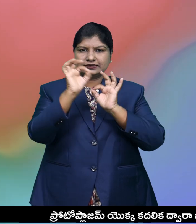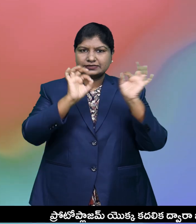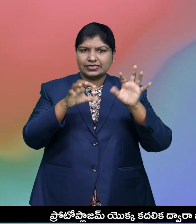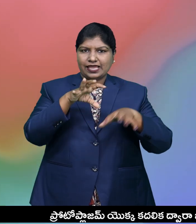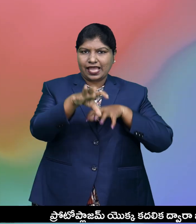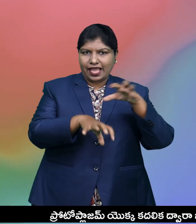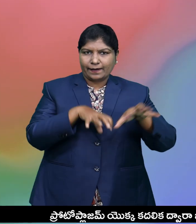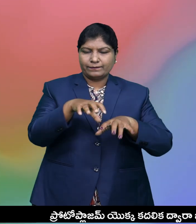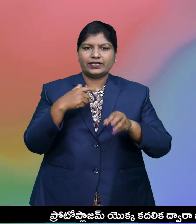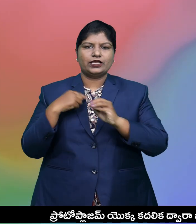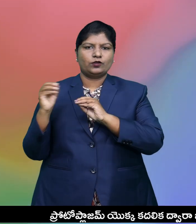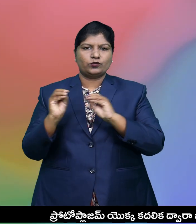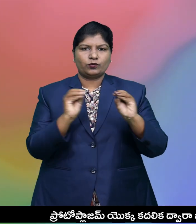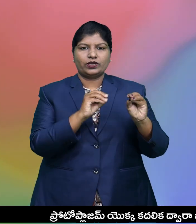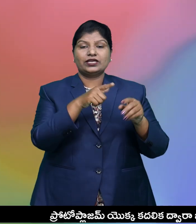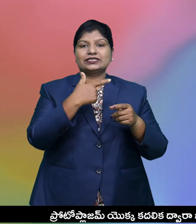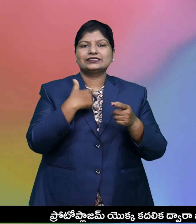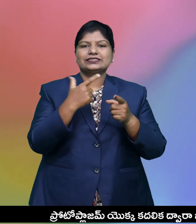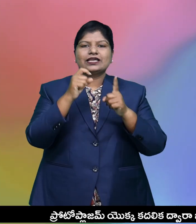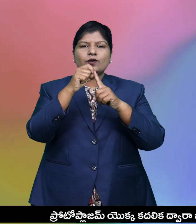జంతువులలో కూడా కనుగొనబడుతుంది.